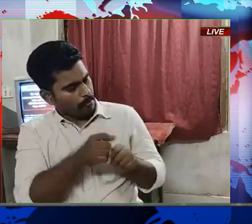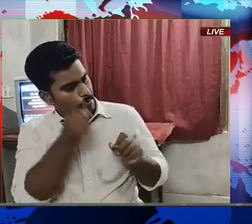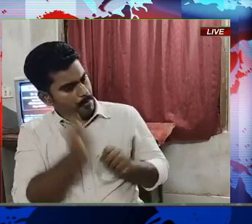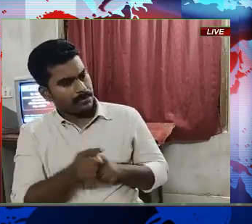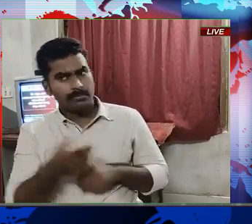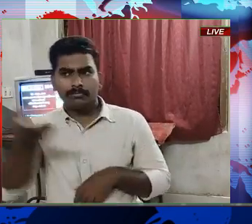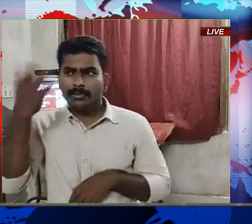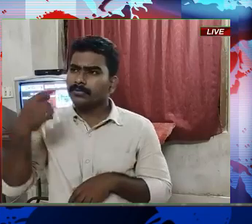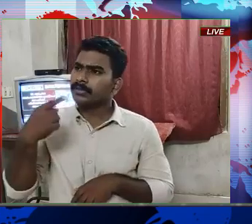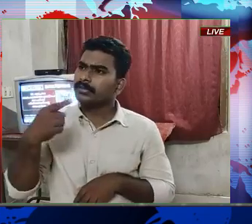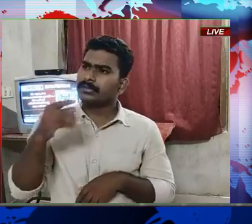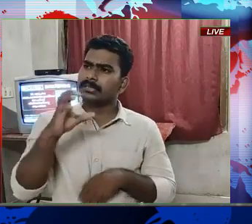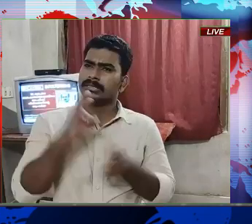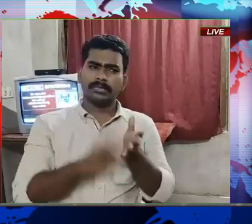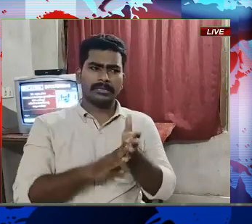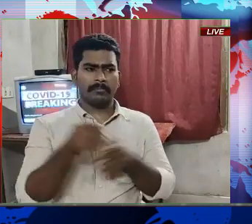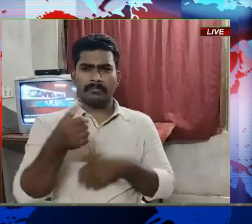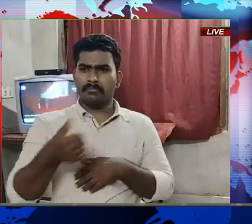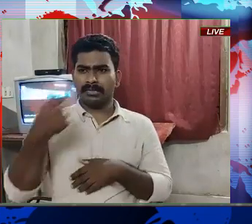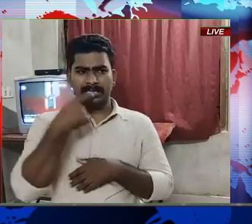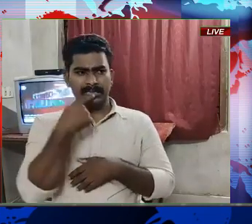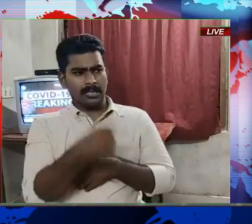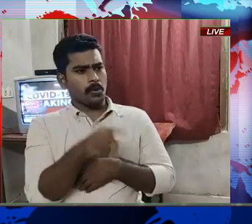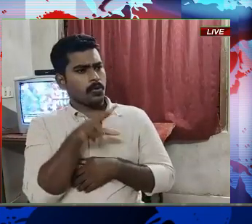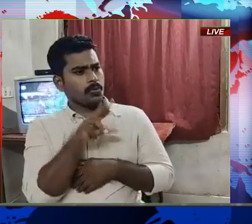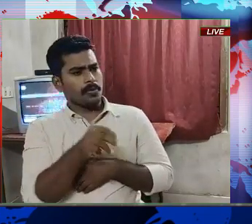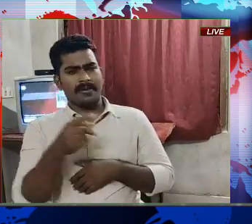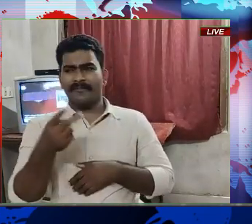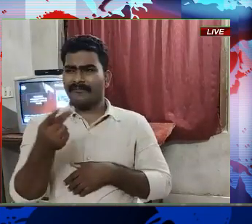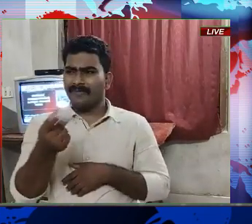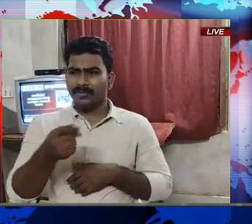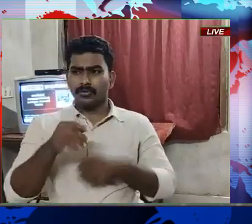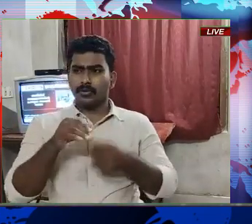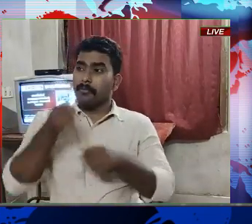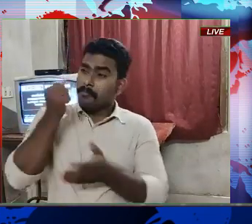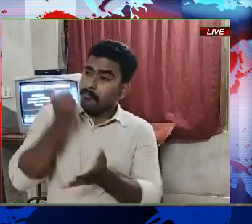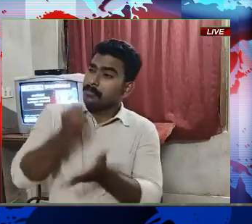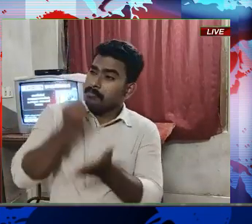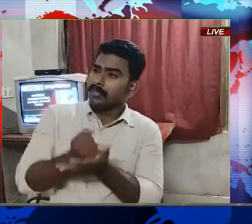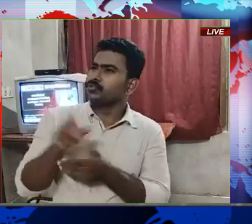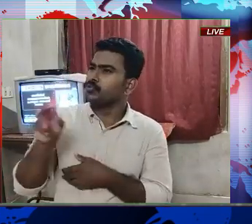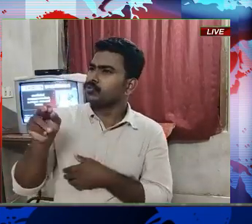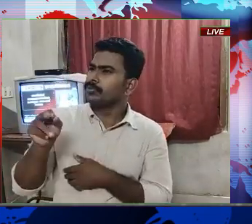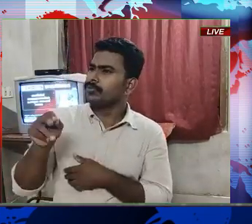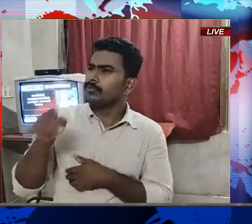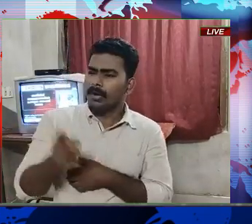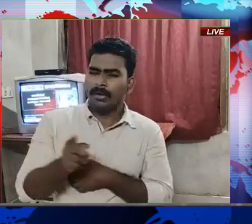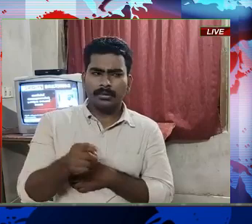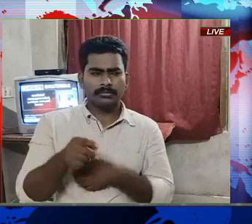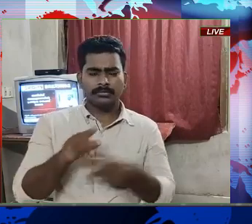ഡ്യൂട്ടി ക്രമീകരണം നേരത്തെ പറഞ്ഞിരുന്നല്ലോ, പുനഃക്രമീകരിക്കുമെന്ന്. പക്ഷേ ഈ